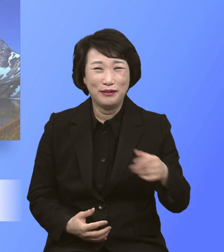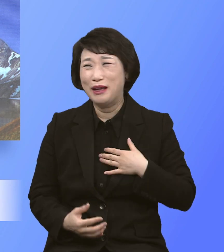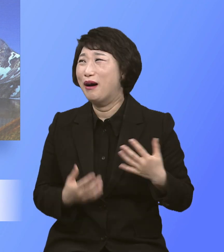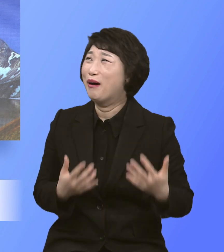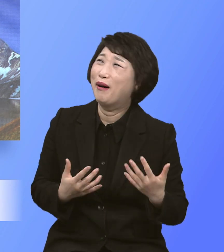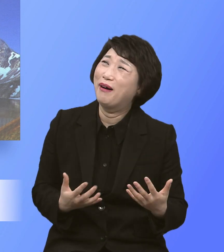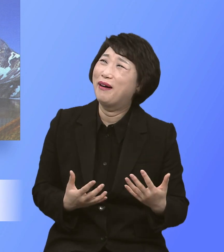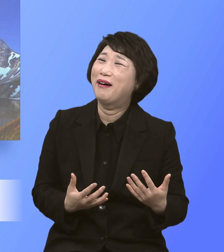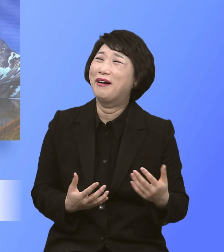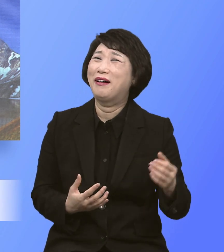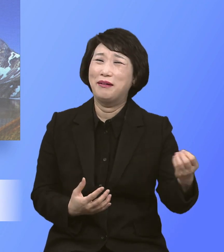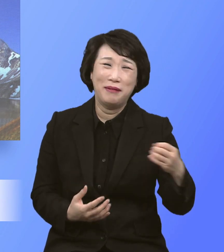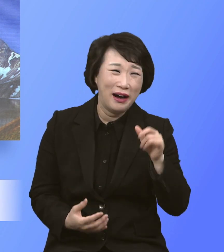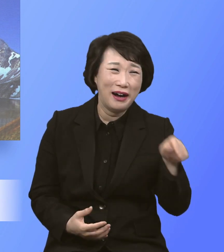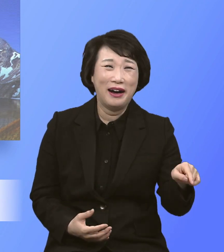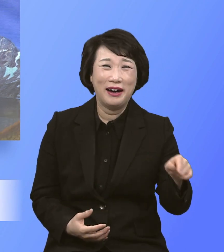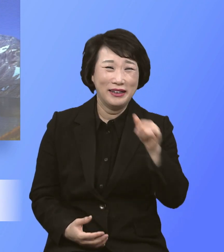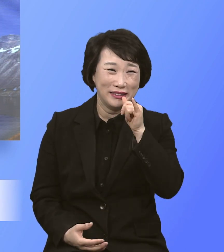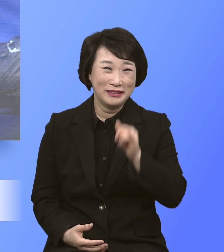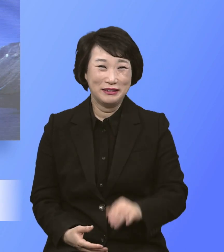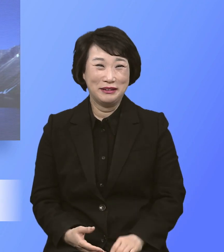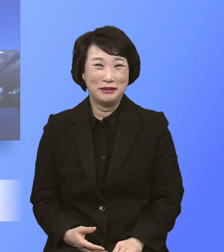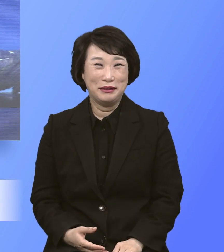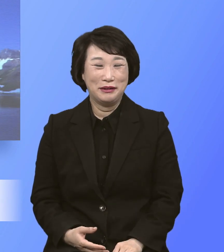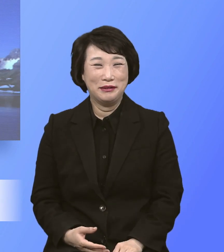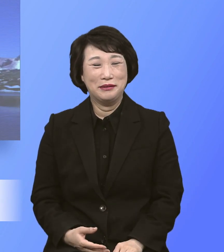어떻게 하면 죽겠는지 모르겠어요.